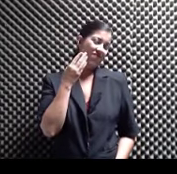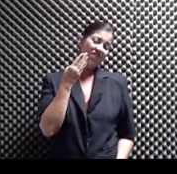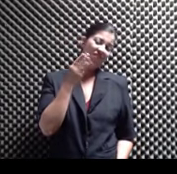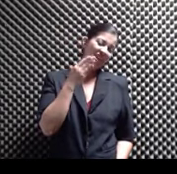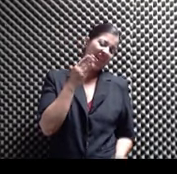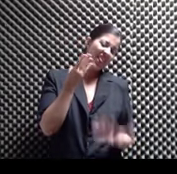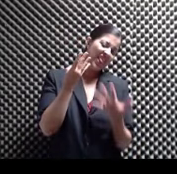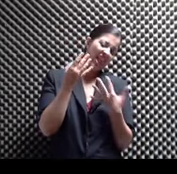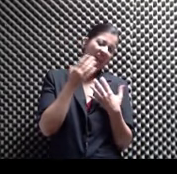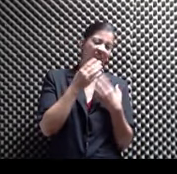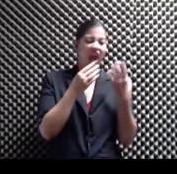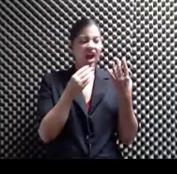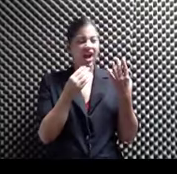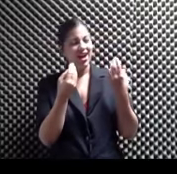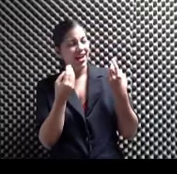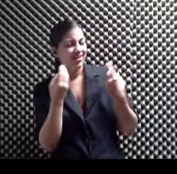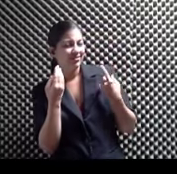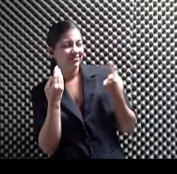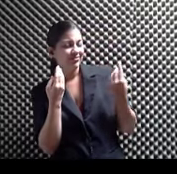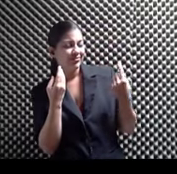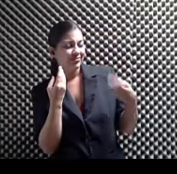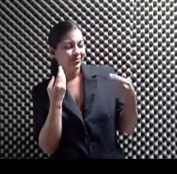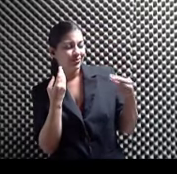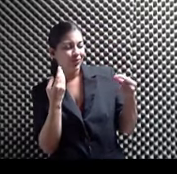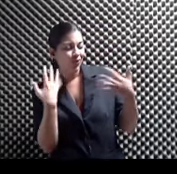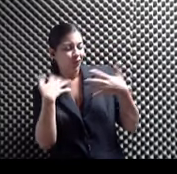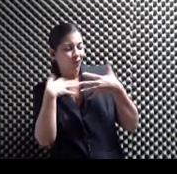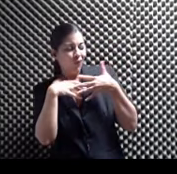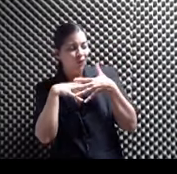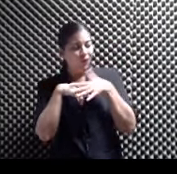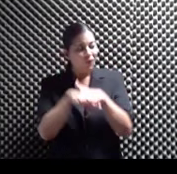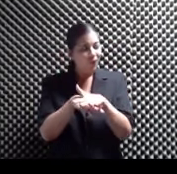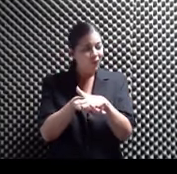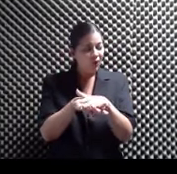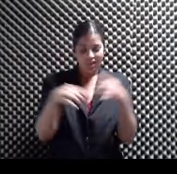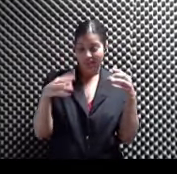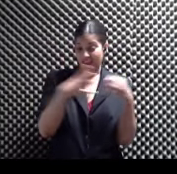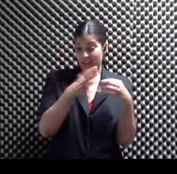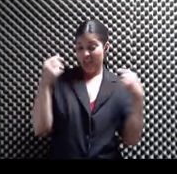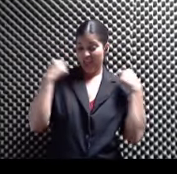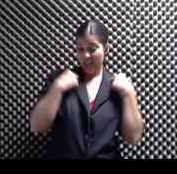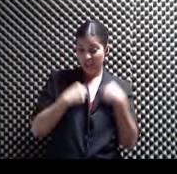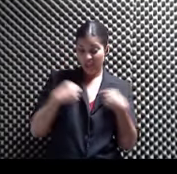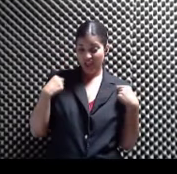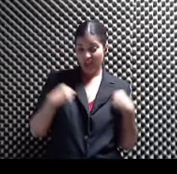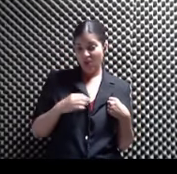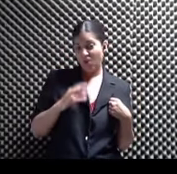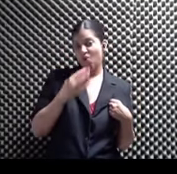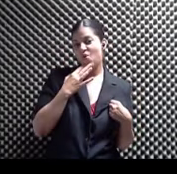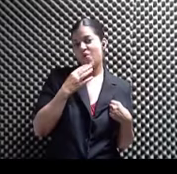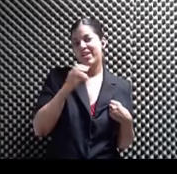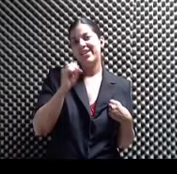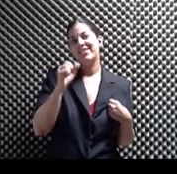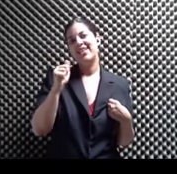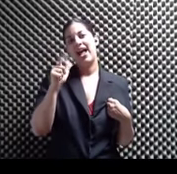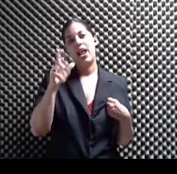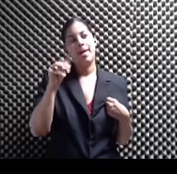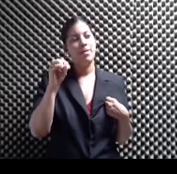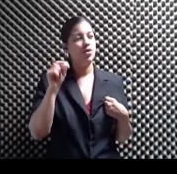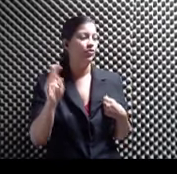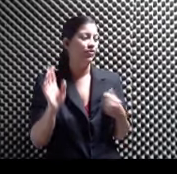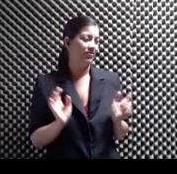ok. Con unas pero, franjas. Como. Salmón. Salmón. Sí, es muy